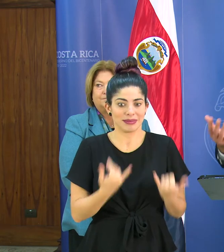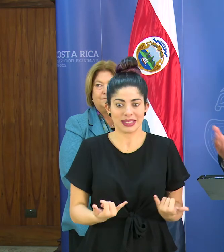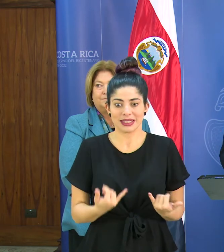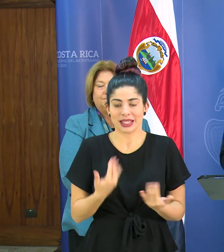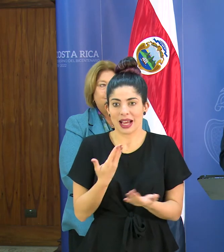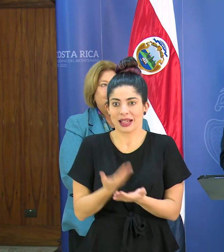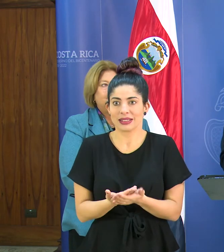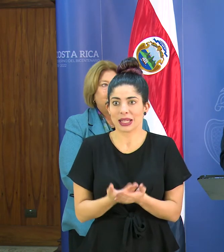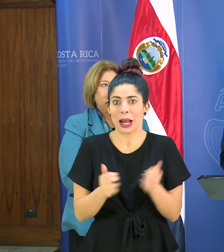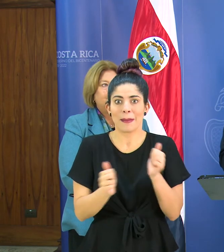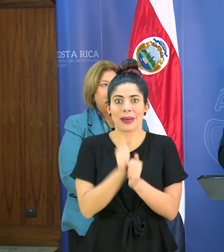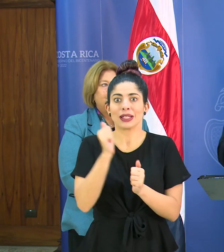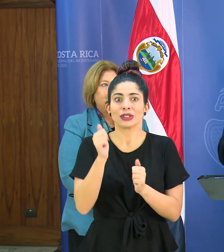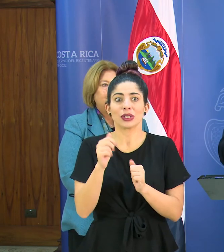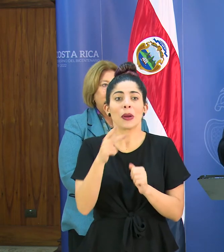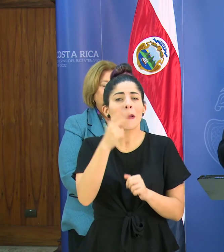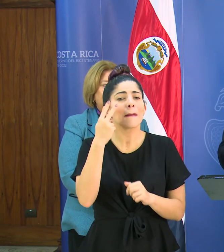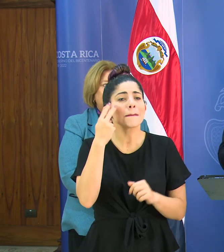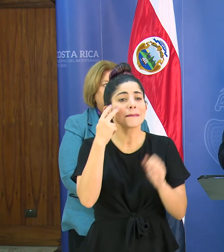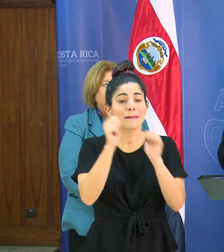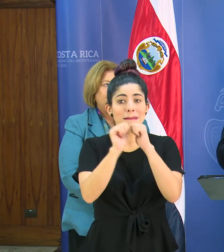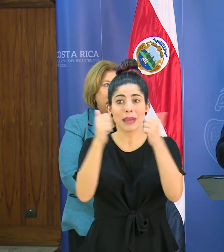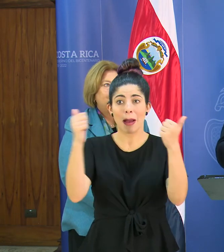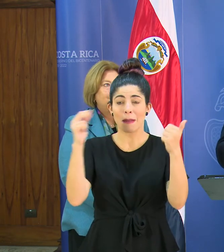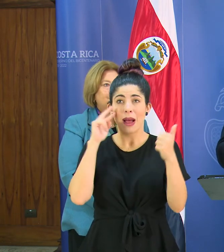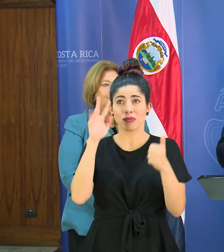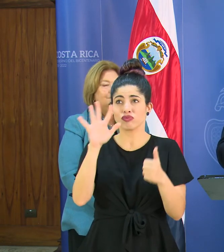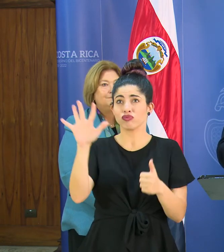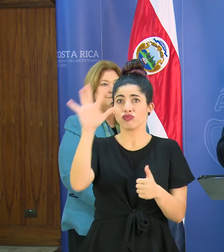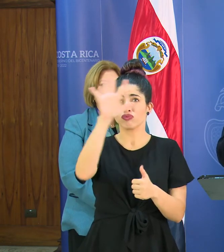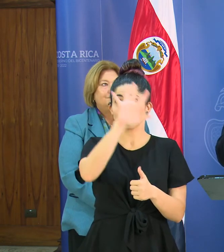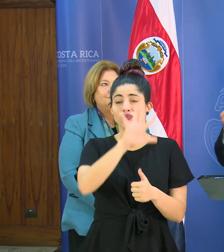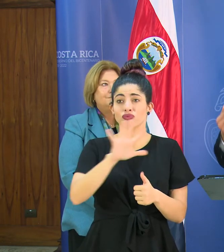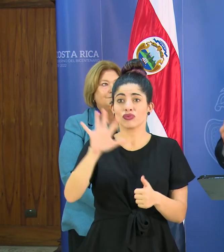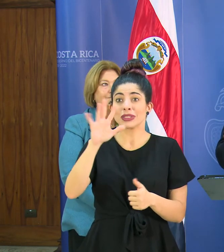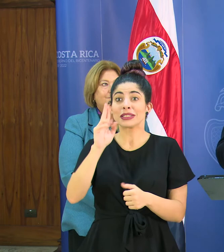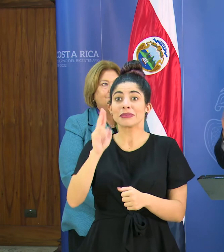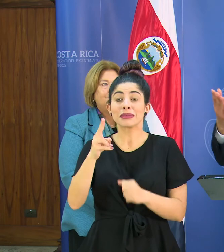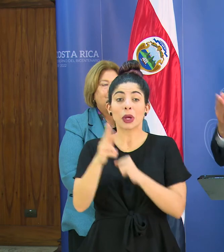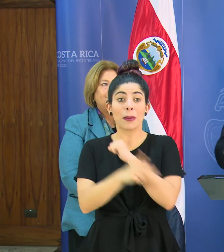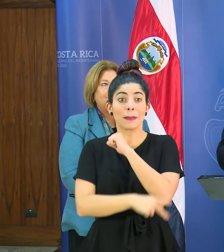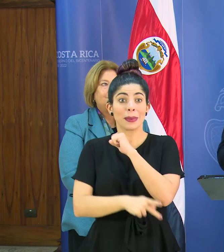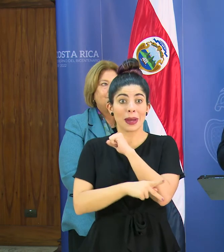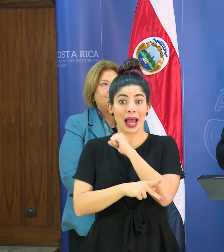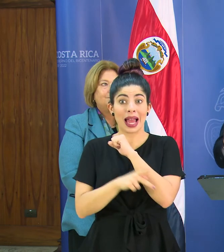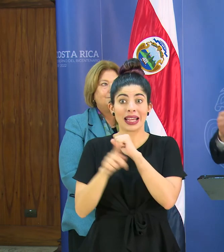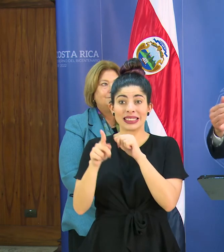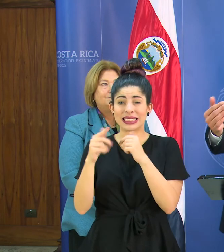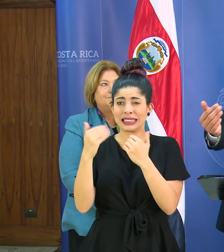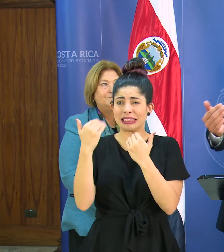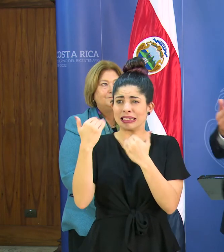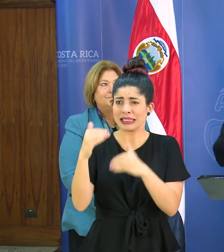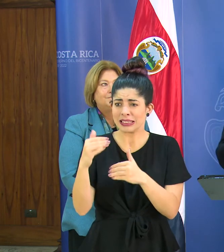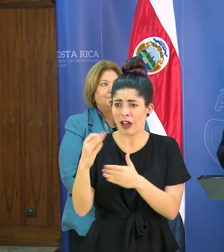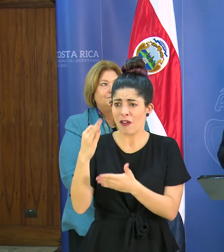en una gran cantidad vean ustedes los mapas ahorita en donde incluso los mismos países que han tomado ese tipo de restricciones de impedir del todo que